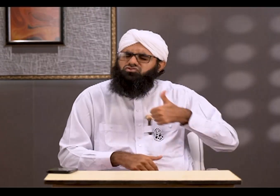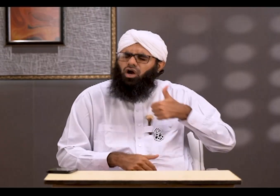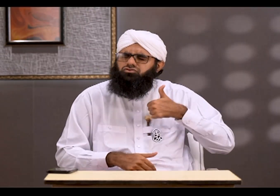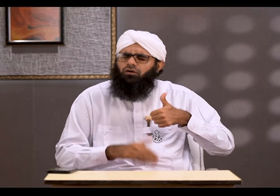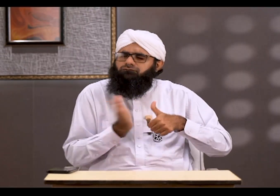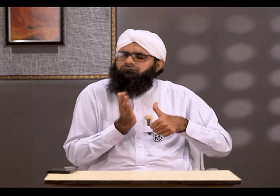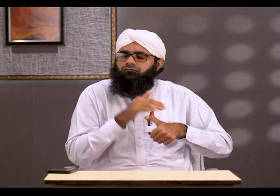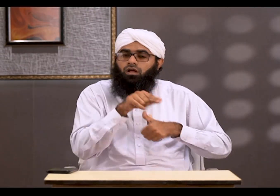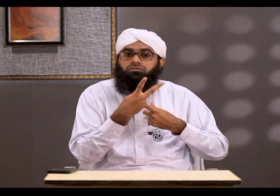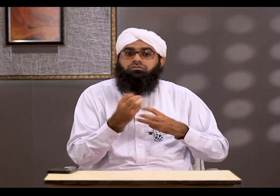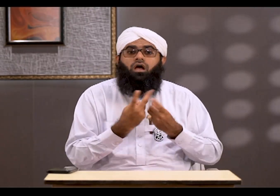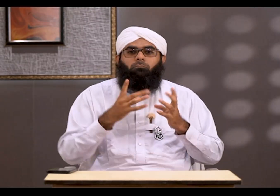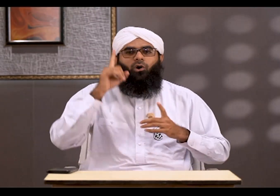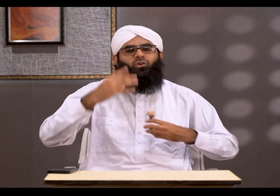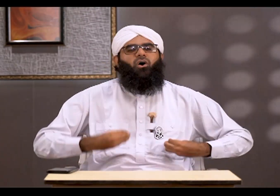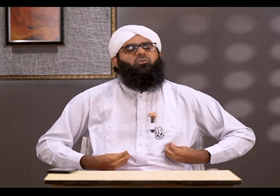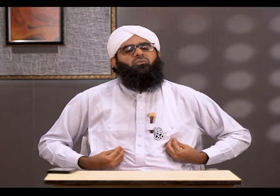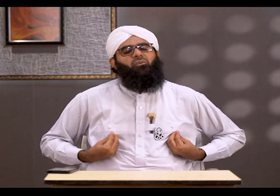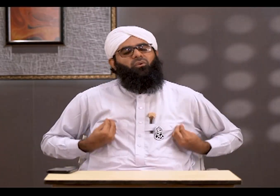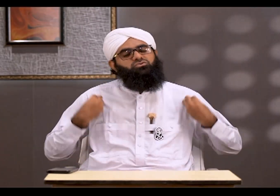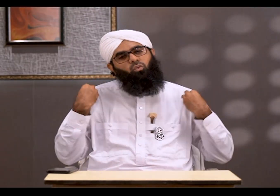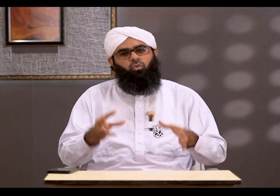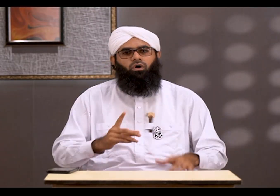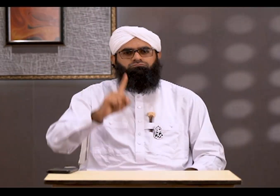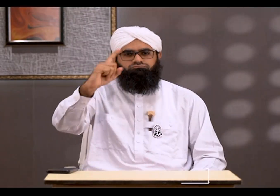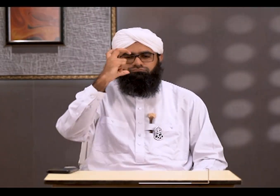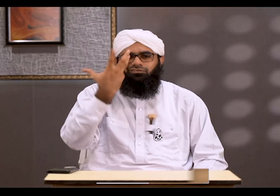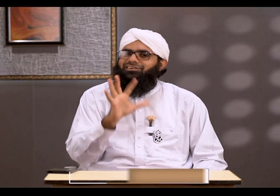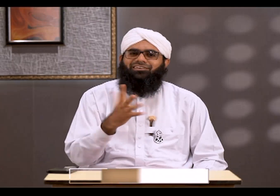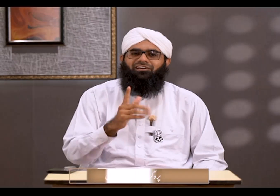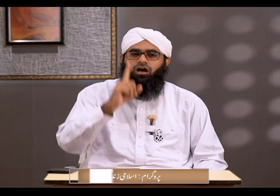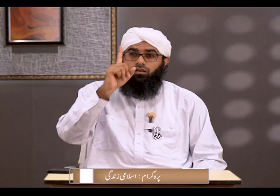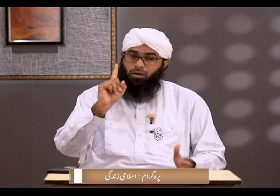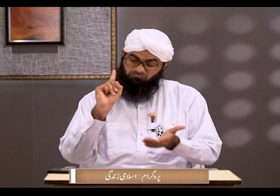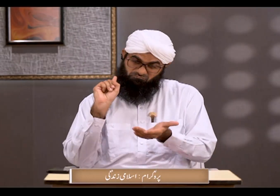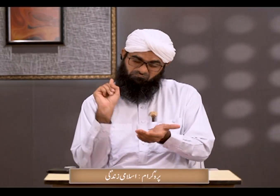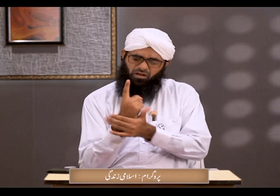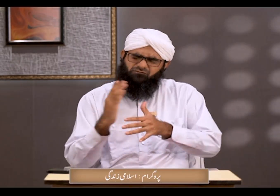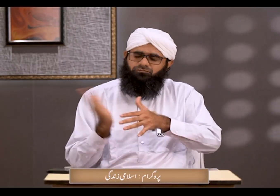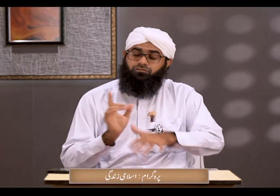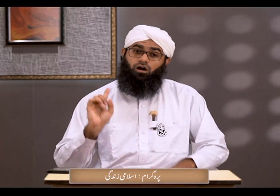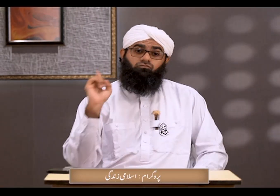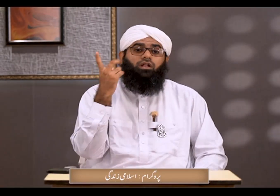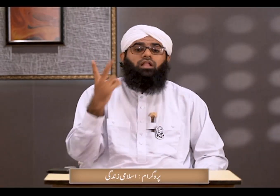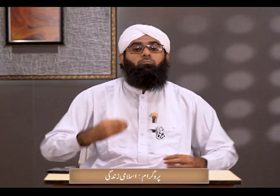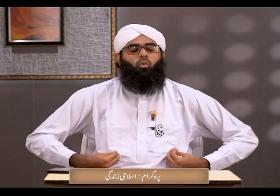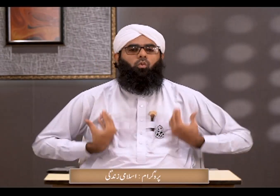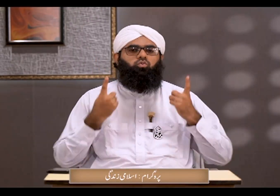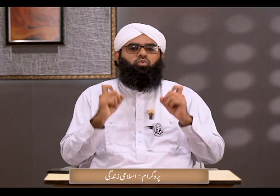پاک جنتیوں سے راضی ہوگا، کبھی ناراض نہ ہوگا، اور اللہ کی رضا سب سے بڑی نعمت ہے۔ یہ نعمت تمام نعمتوں سے اعلیٰ اور